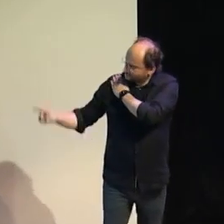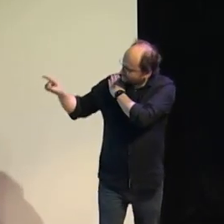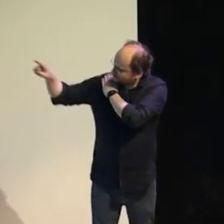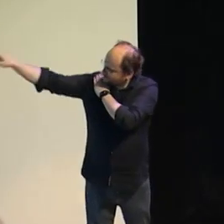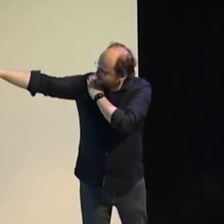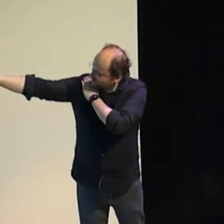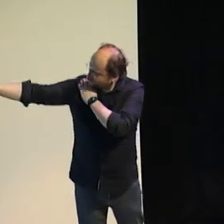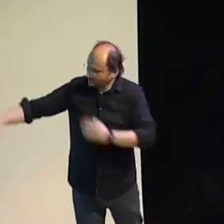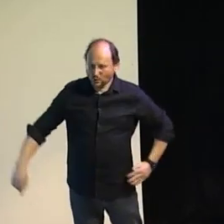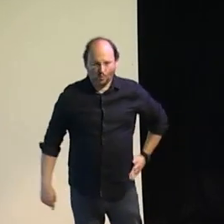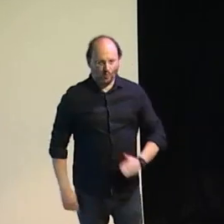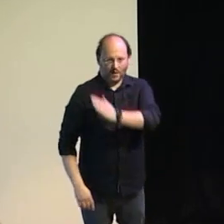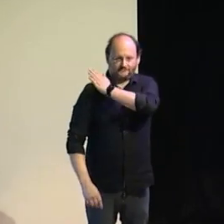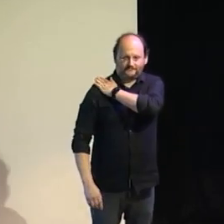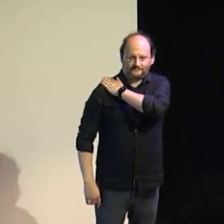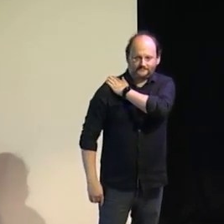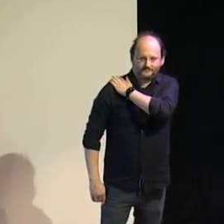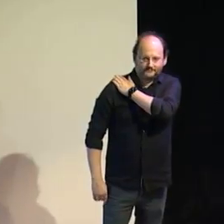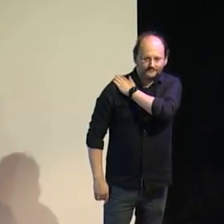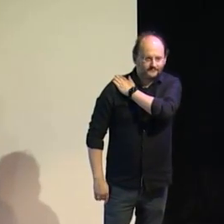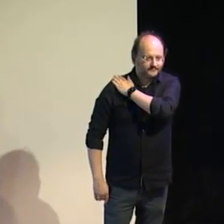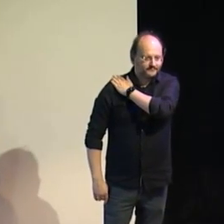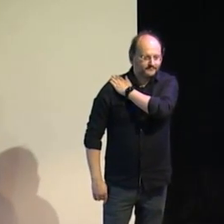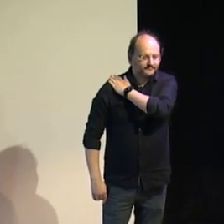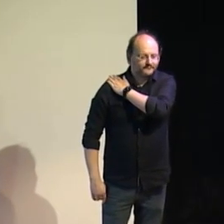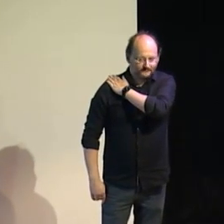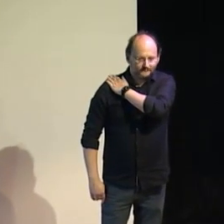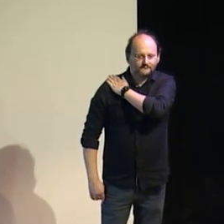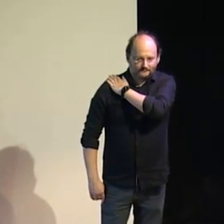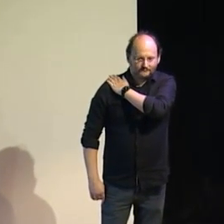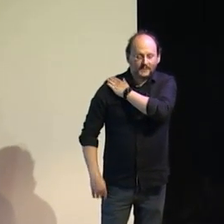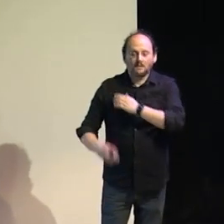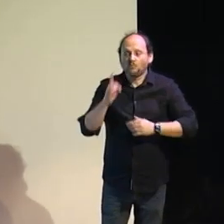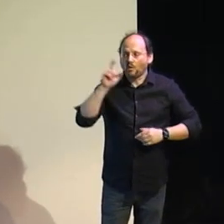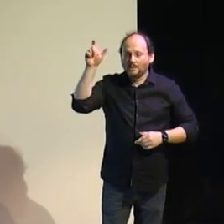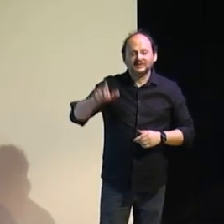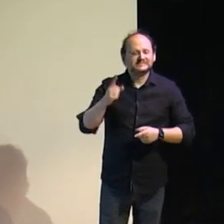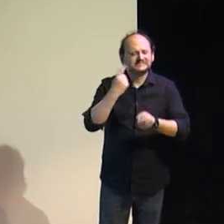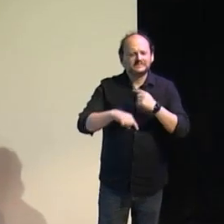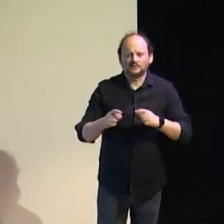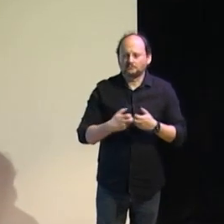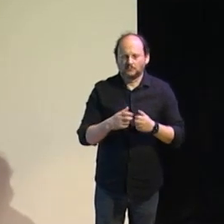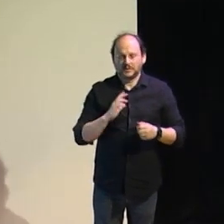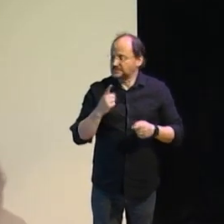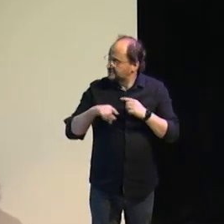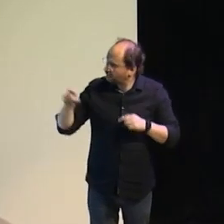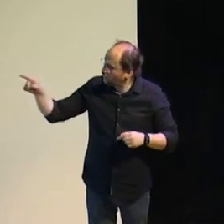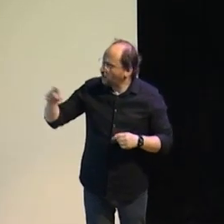latéralisé correctement. Et pour parler du roi, à proprement parler, on fait le signe de noblesse, mais à l'envers. On le fait vers le